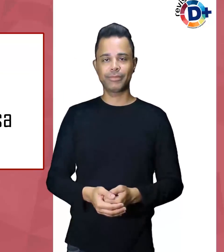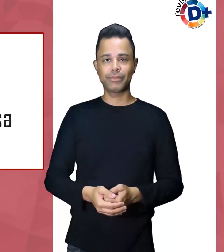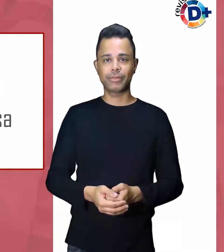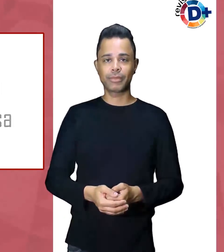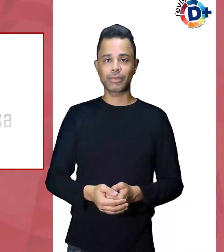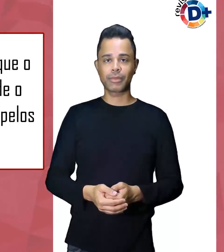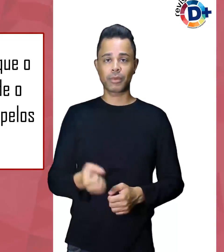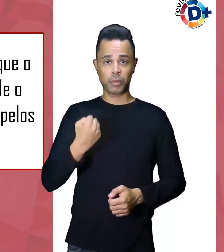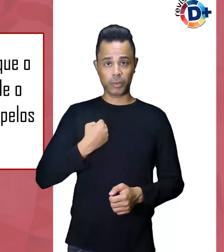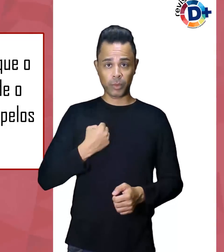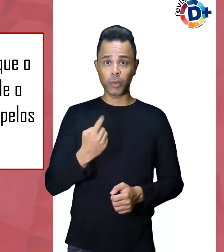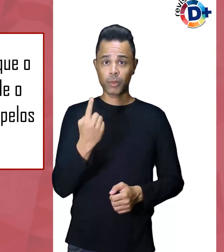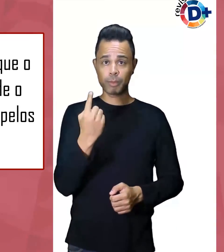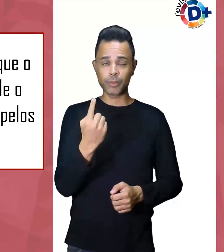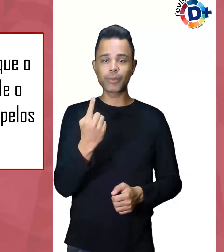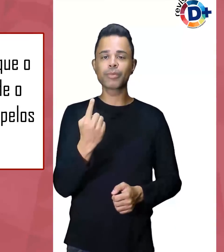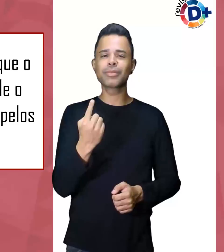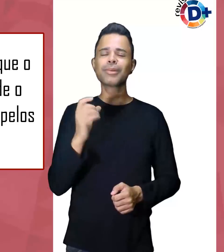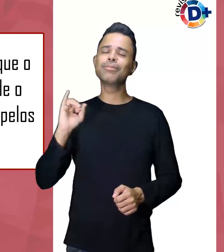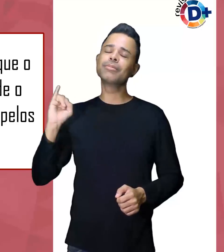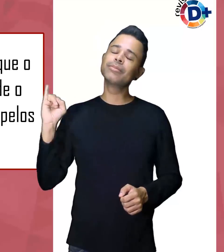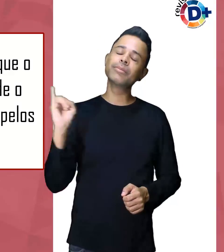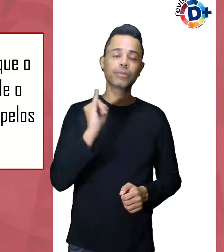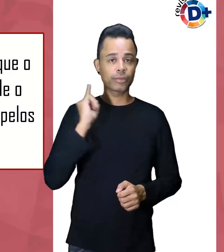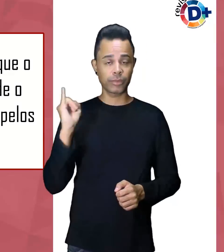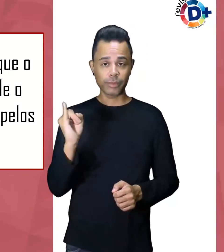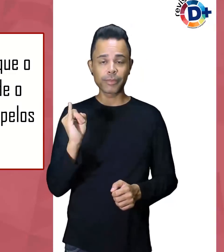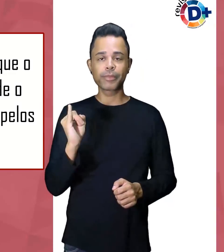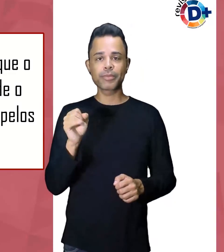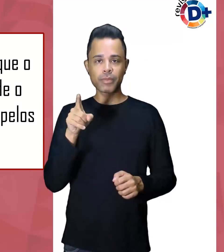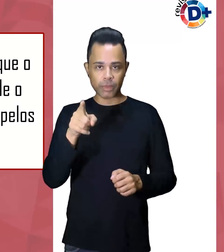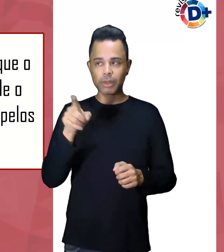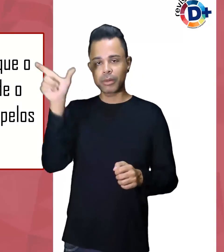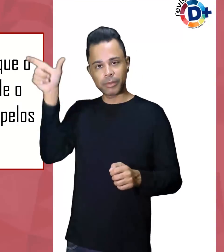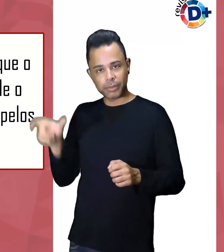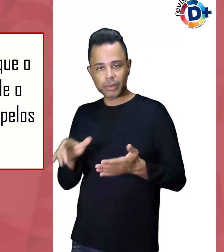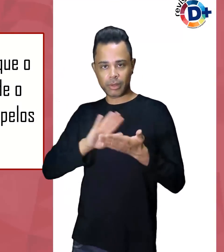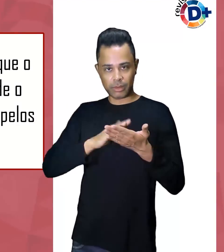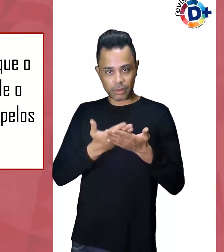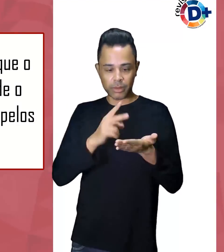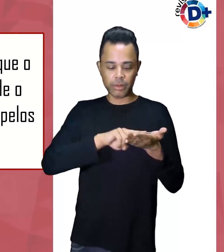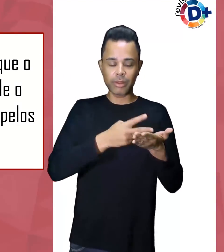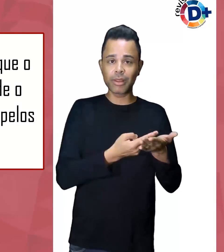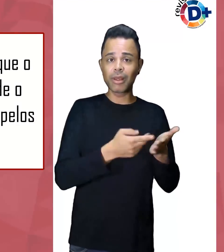Primeira dica. É de suma importância que o TIOS sempre saiba e estude o conteúdo a